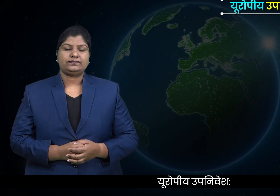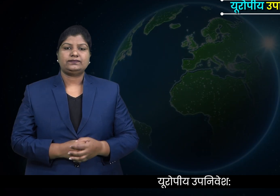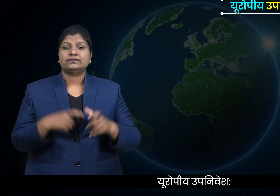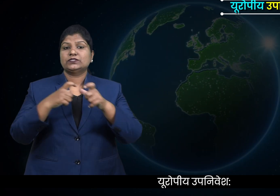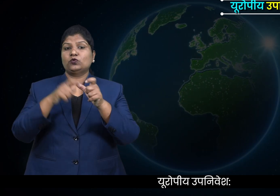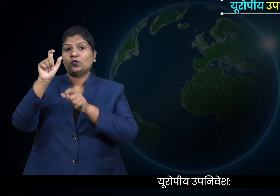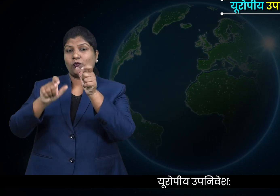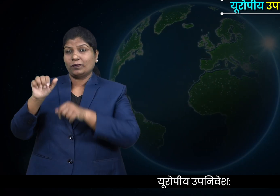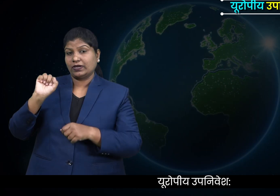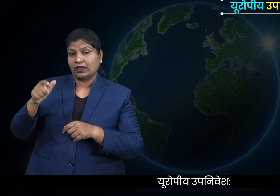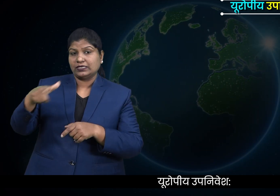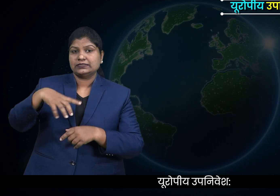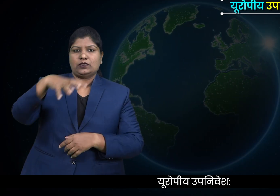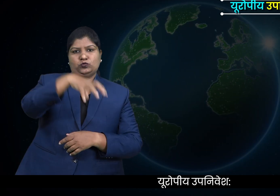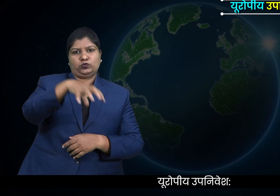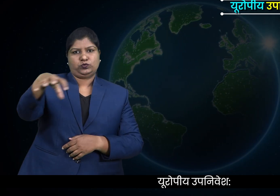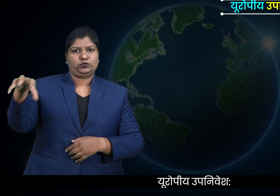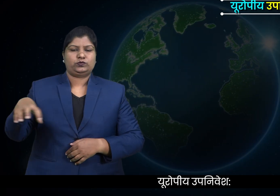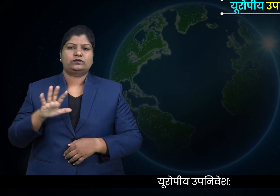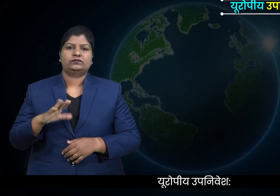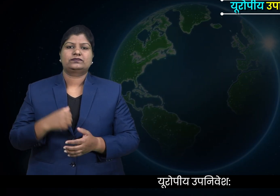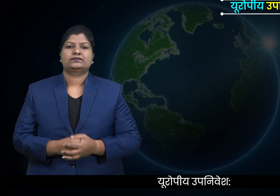यूरोपीय उपनिवेश।